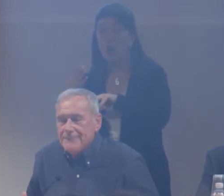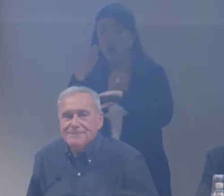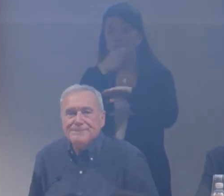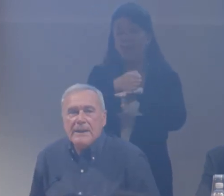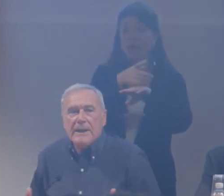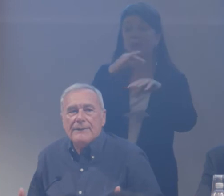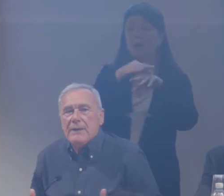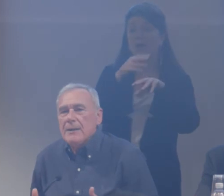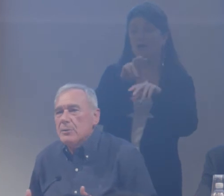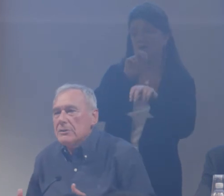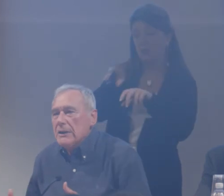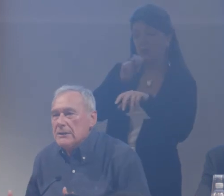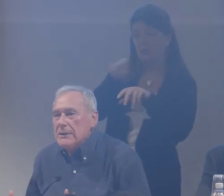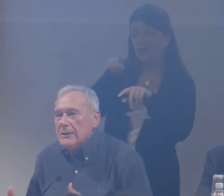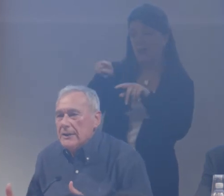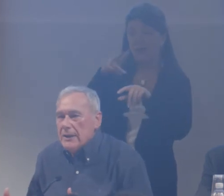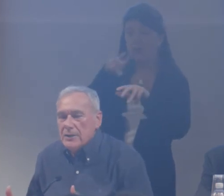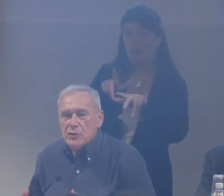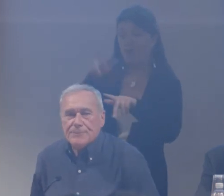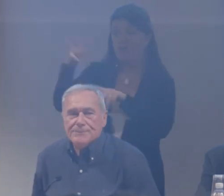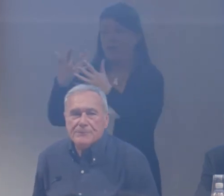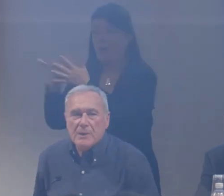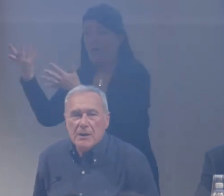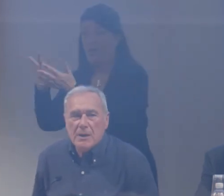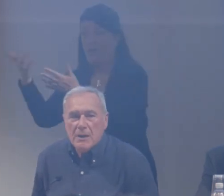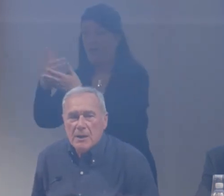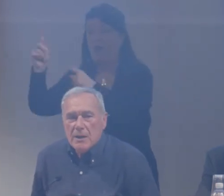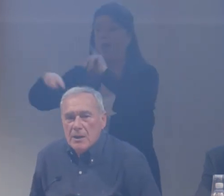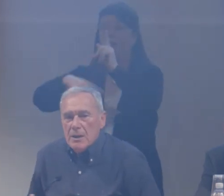anch'ella e viene portata in carcere.